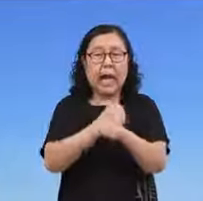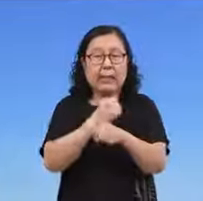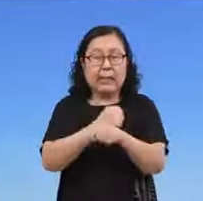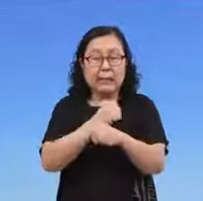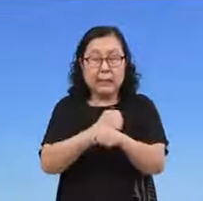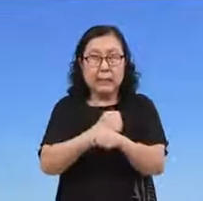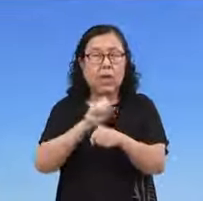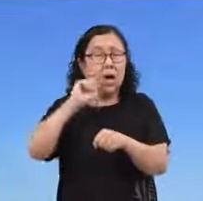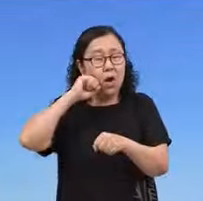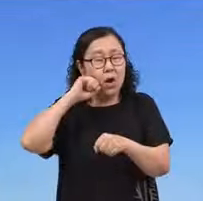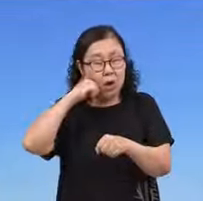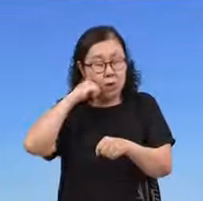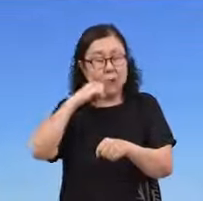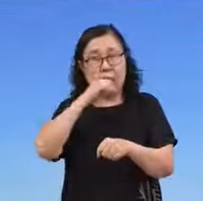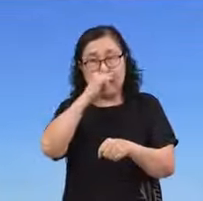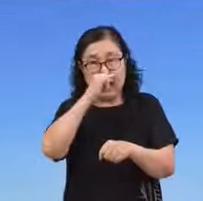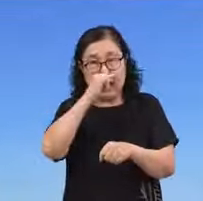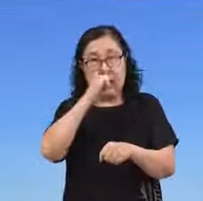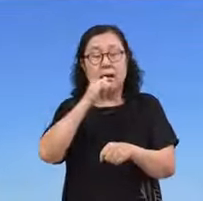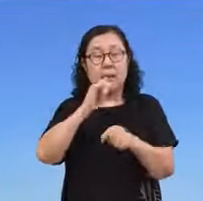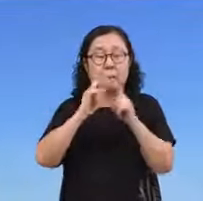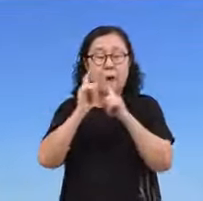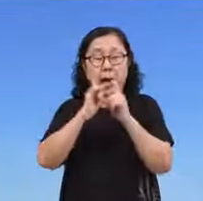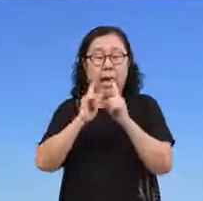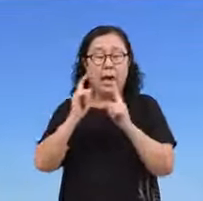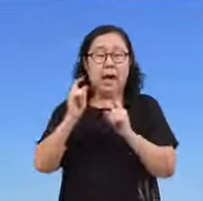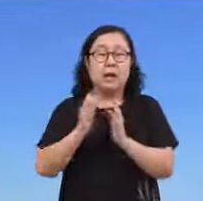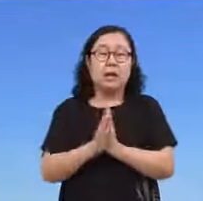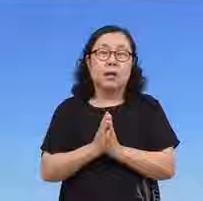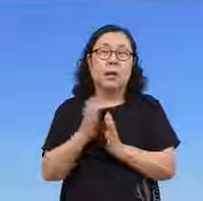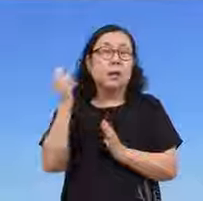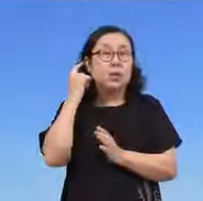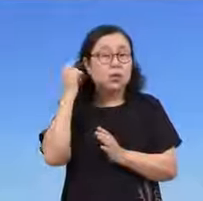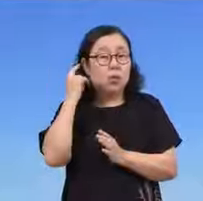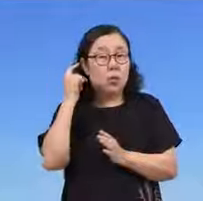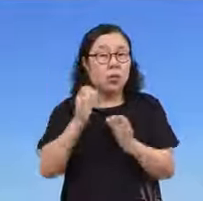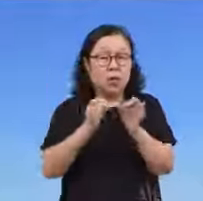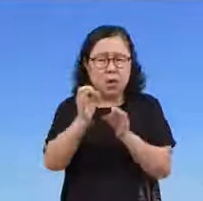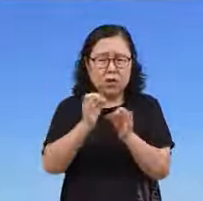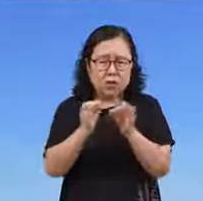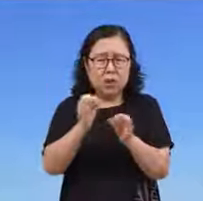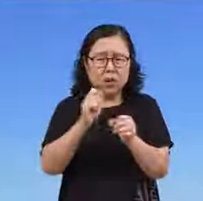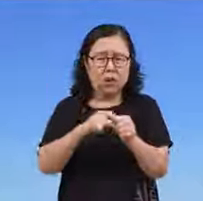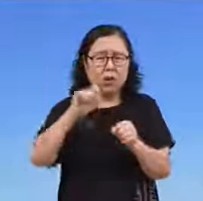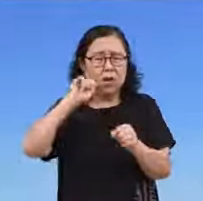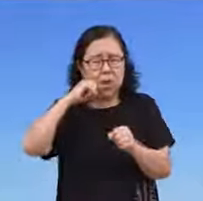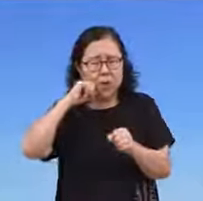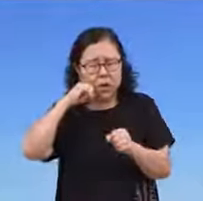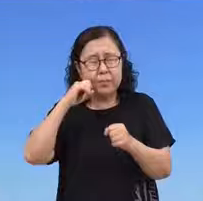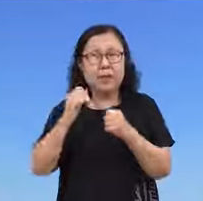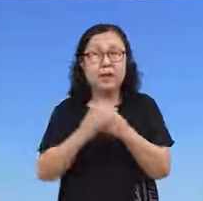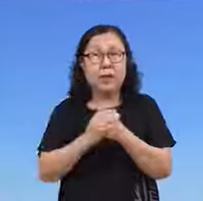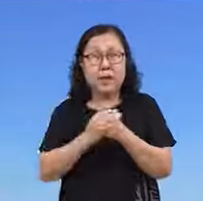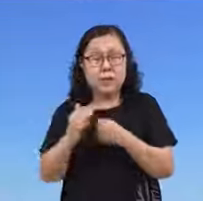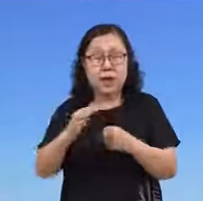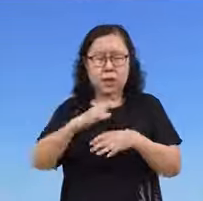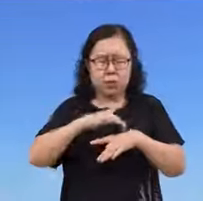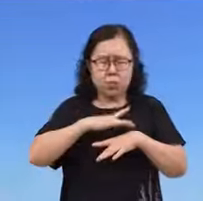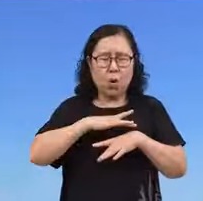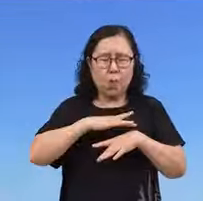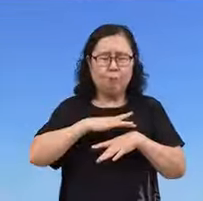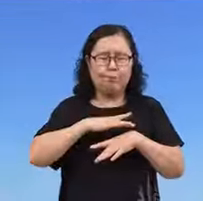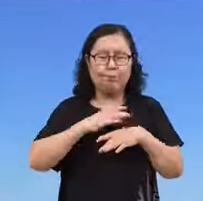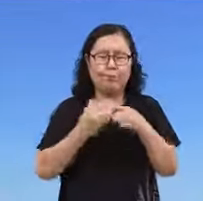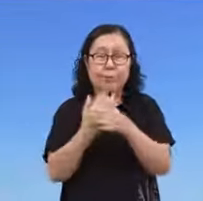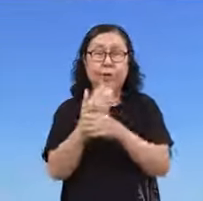겪고 계시다, 이런 것들이 또 마음의 장래에 대한 근심과 두려움으로 연결되고 있다는 것을